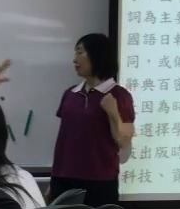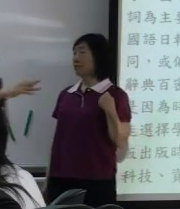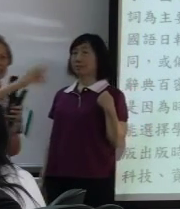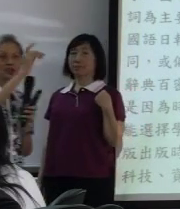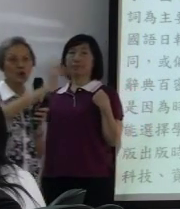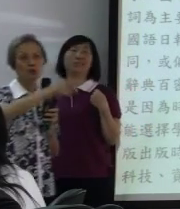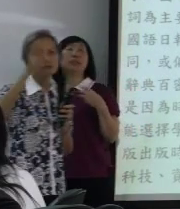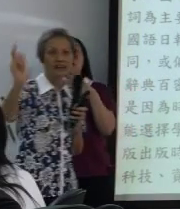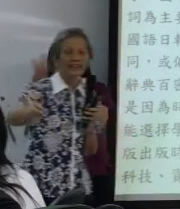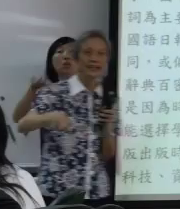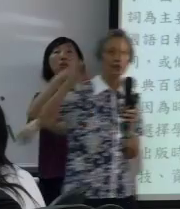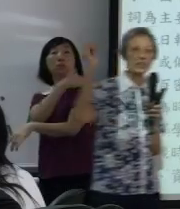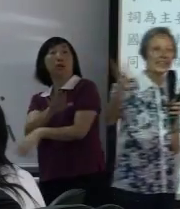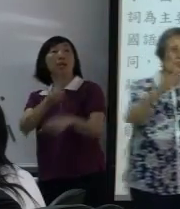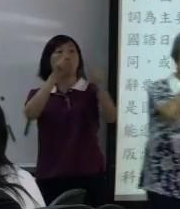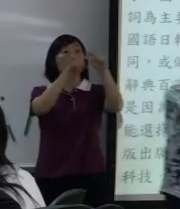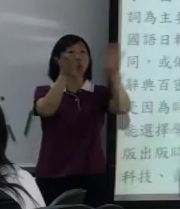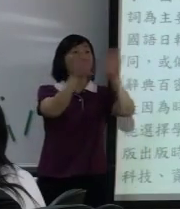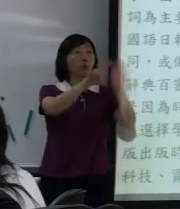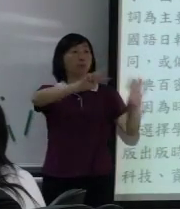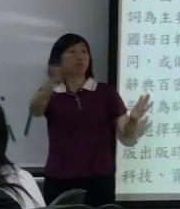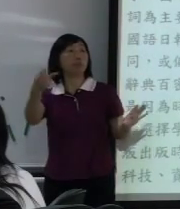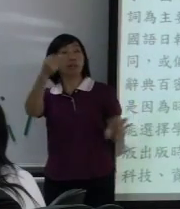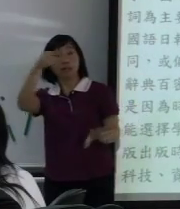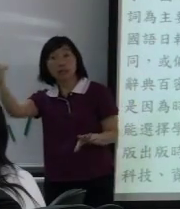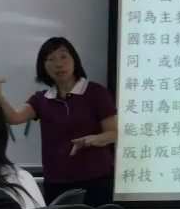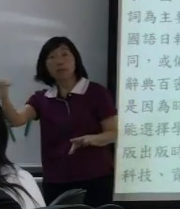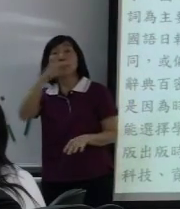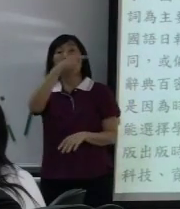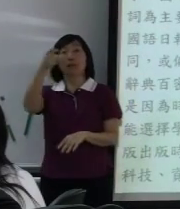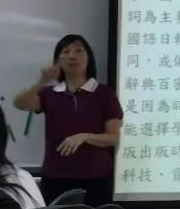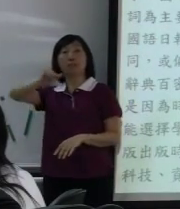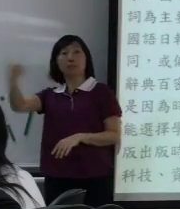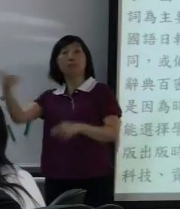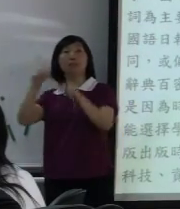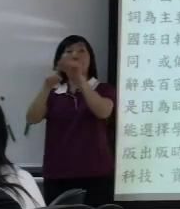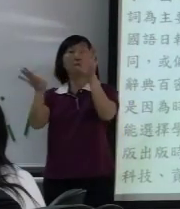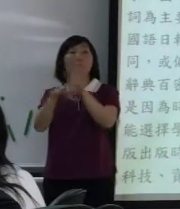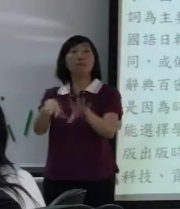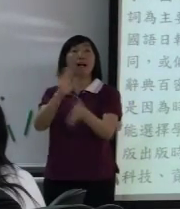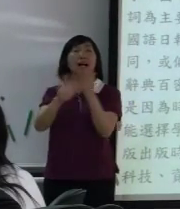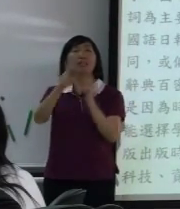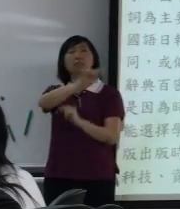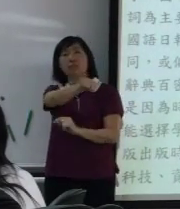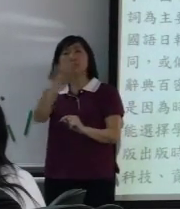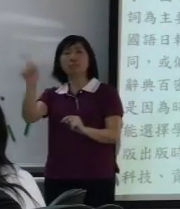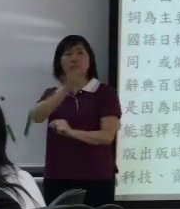不管你是中文翻英文，英文翻中文，翻日文，翻什么文啊，